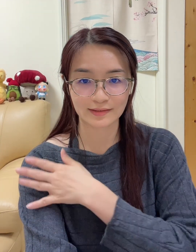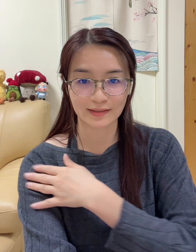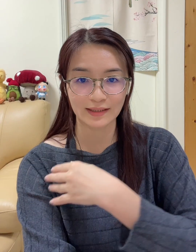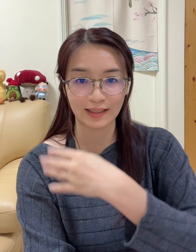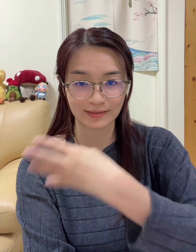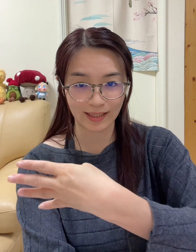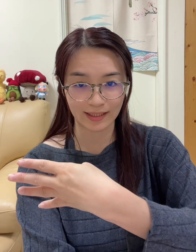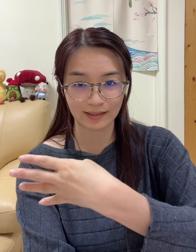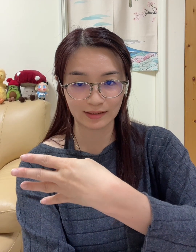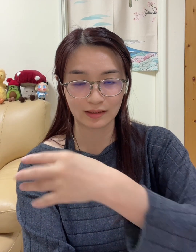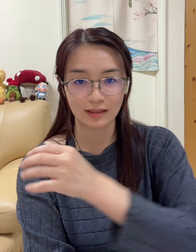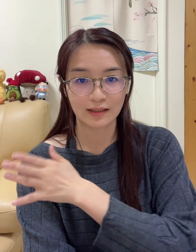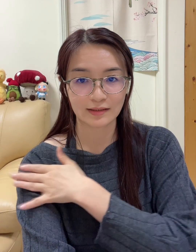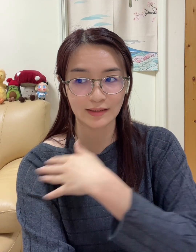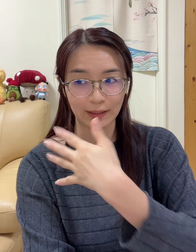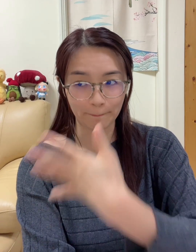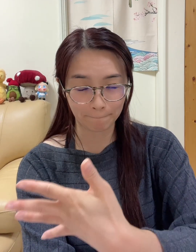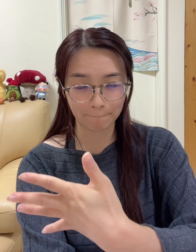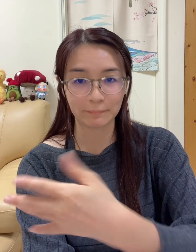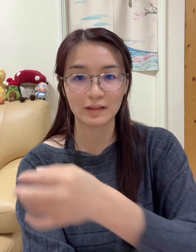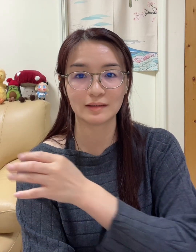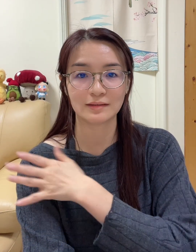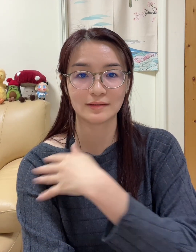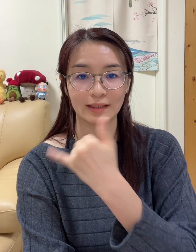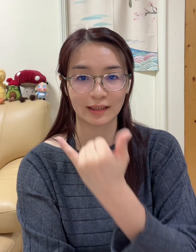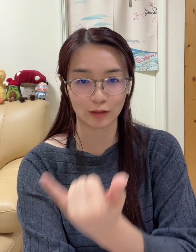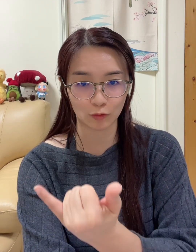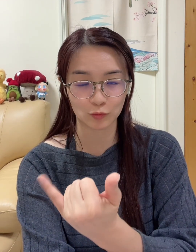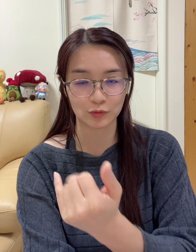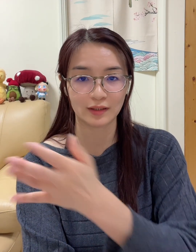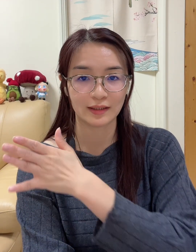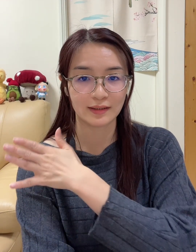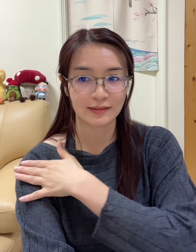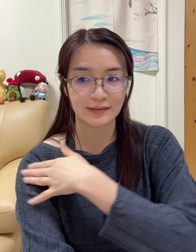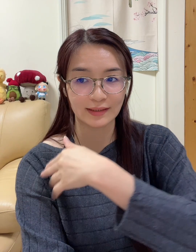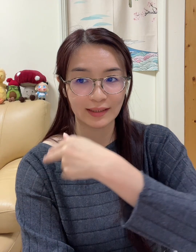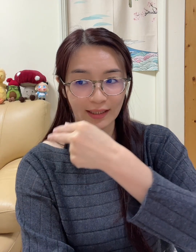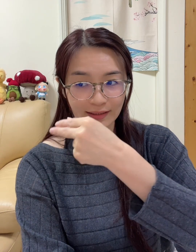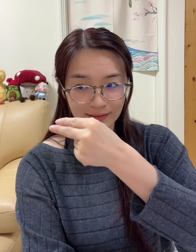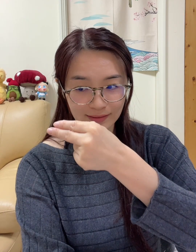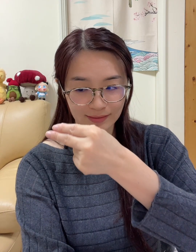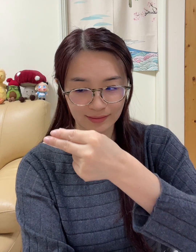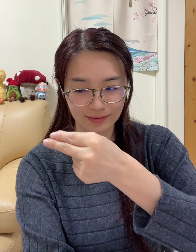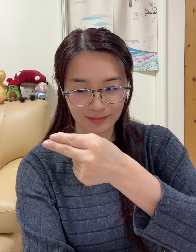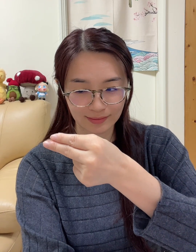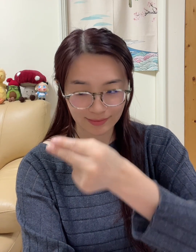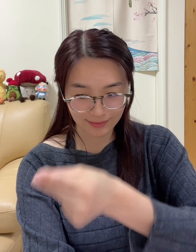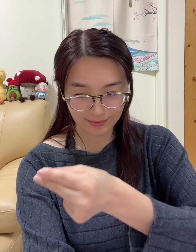星期四、星期五、星期六、星期